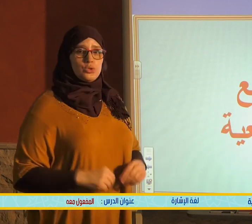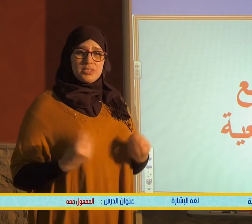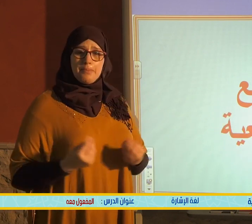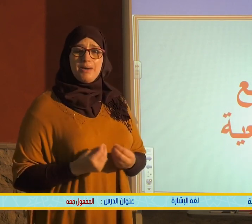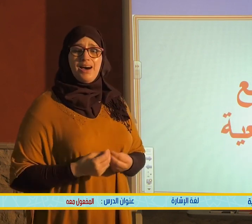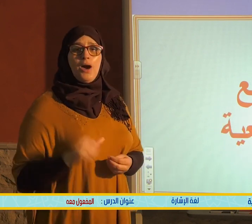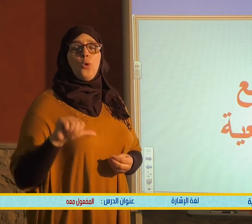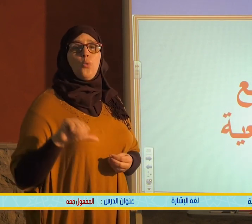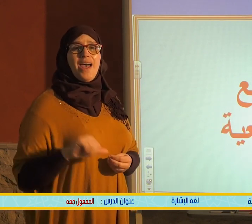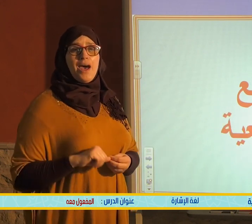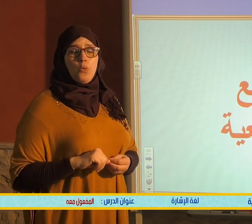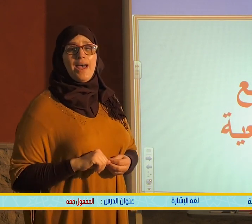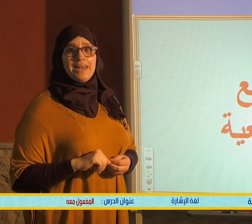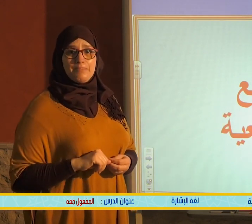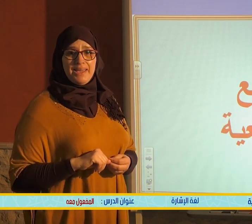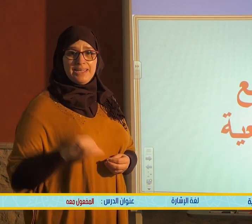تسمى واو المعية.